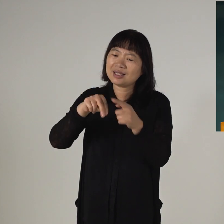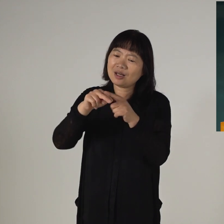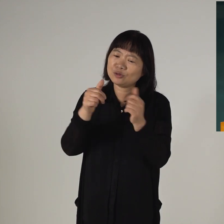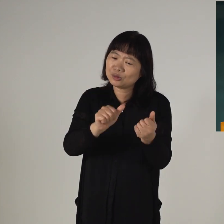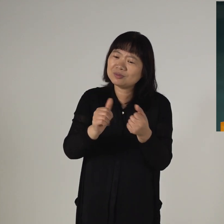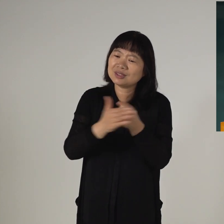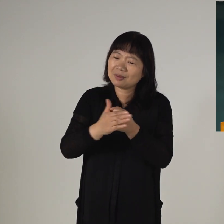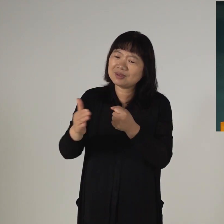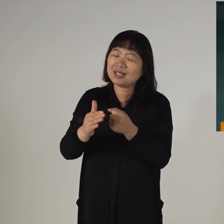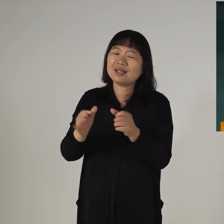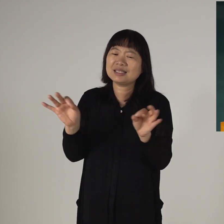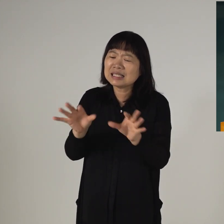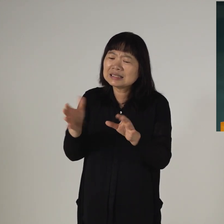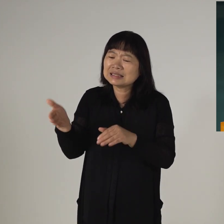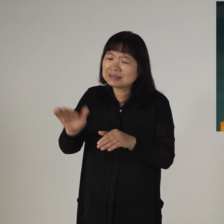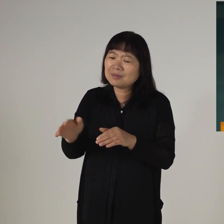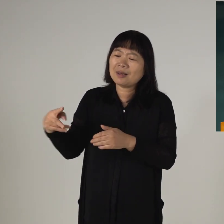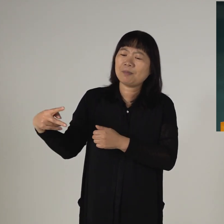예수님은 그게 아팠던 거예요.